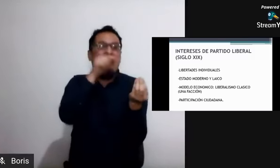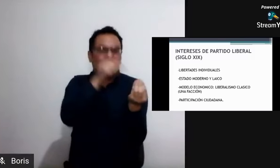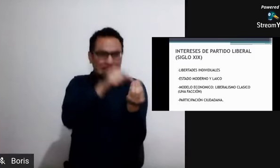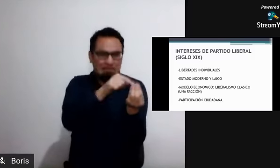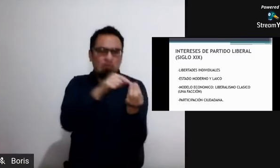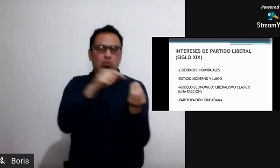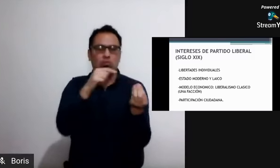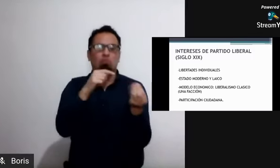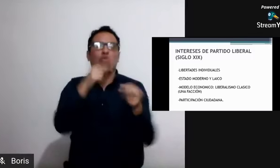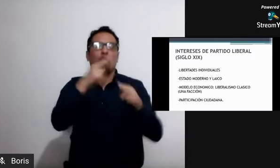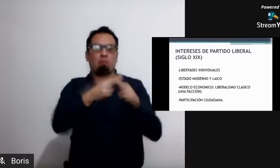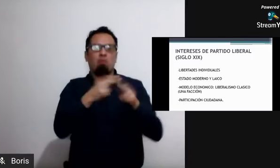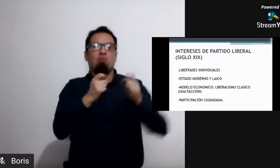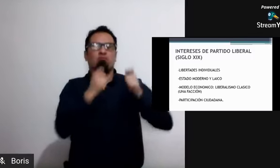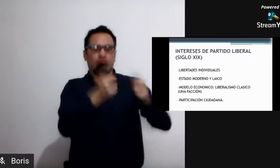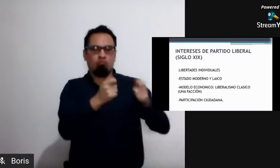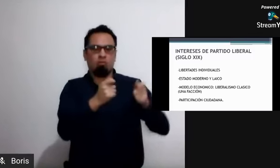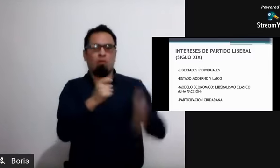podremos explicar, ya que